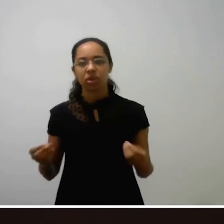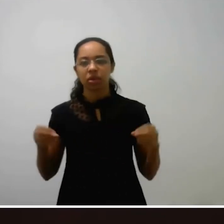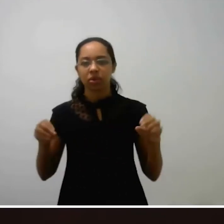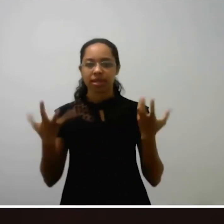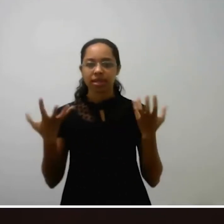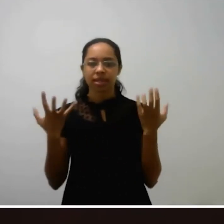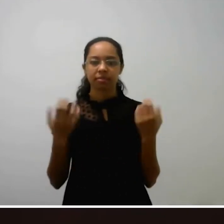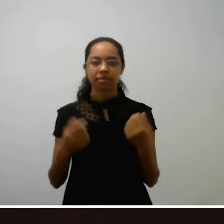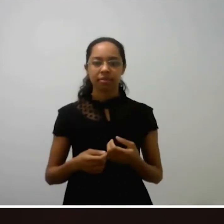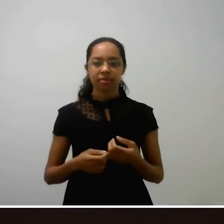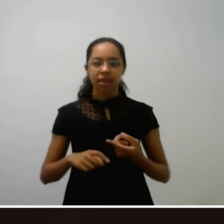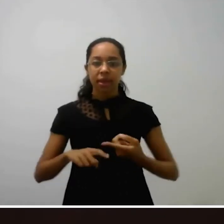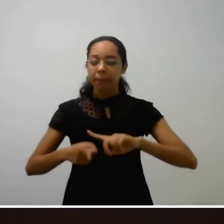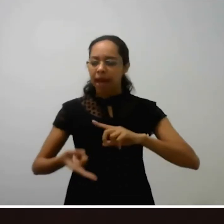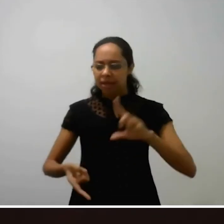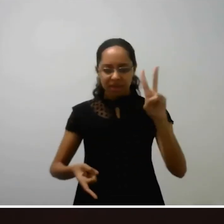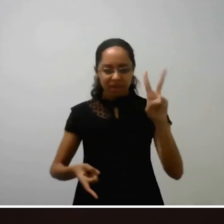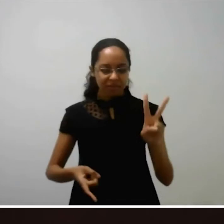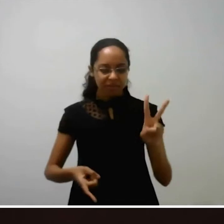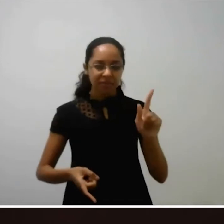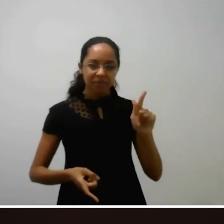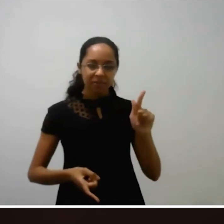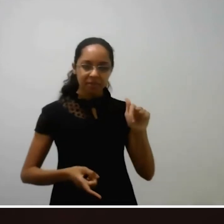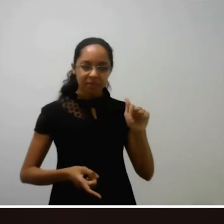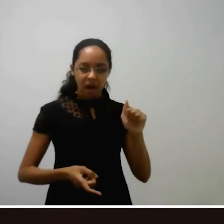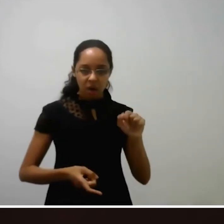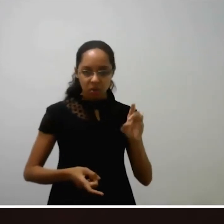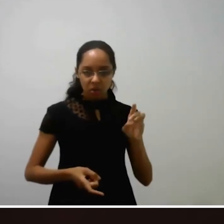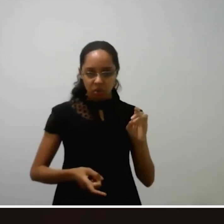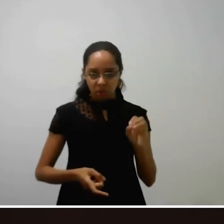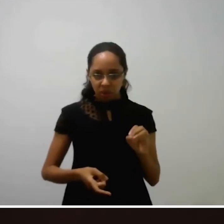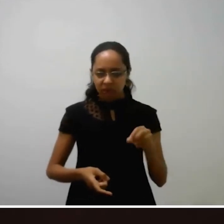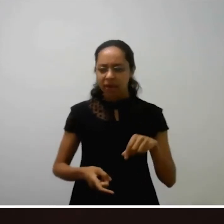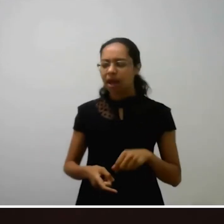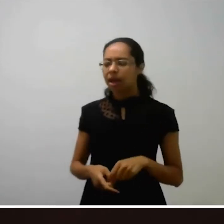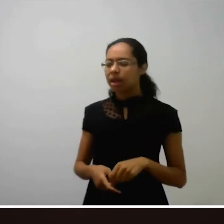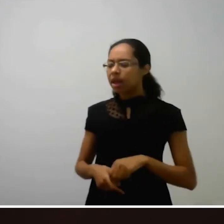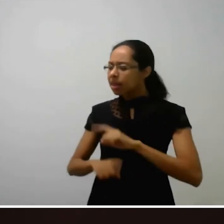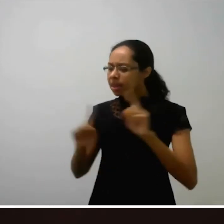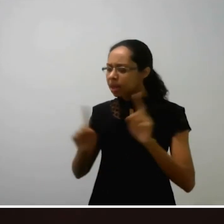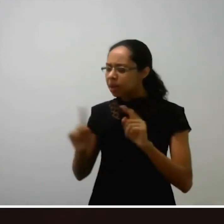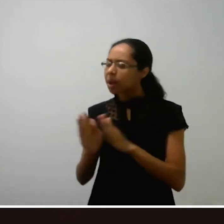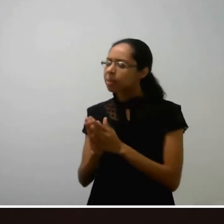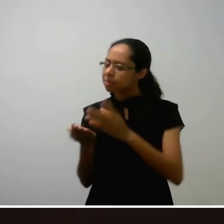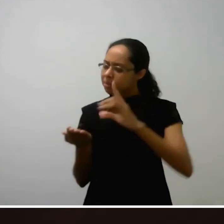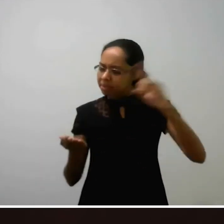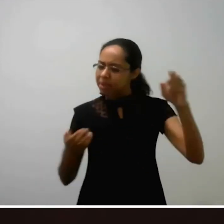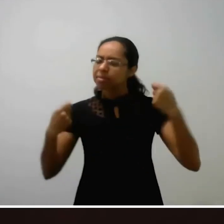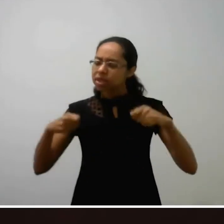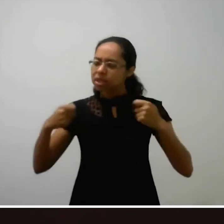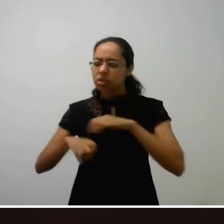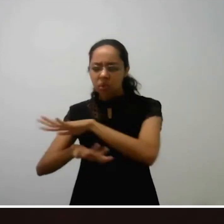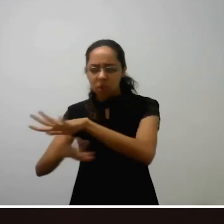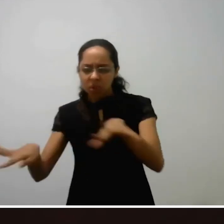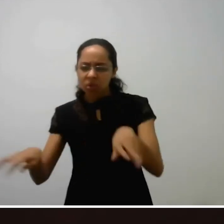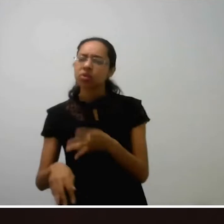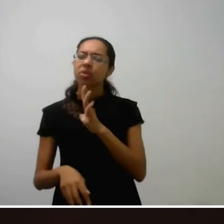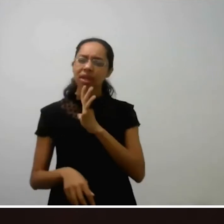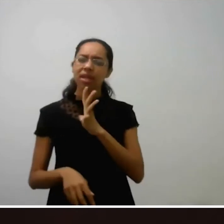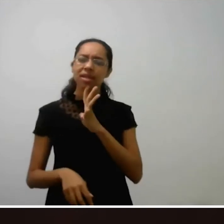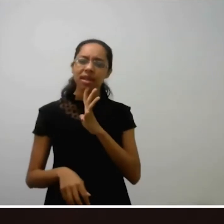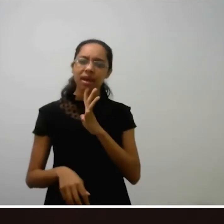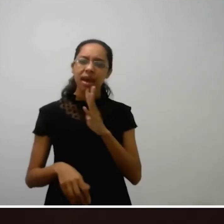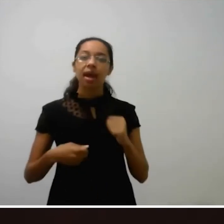nós, né? Então, ele mandou traduzir, né? E, na verdade, ele não